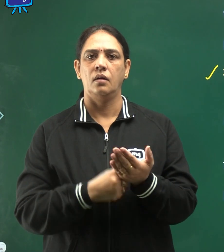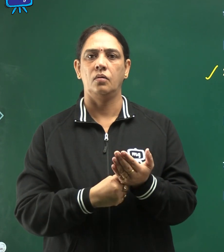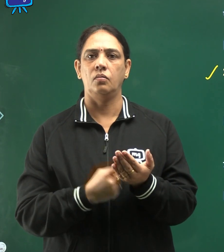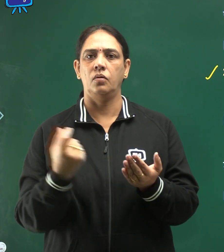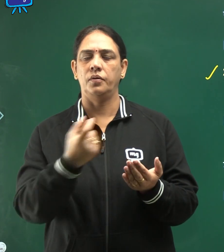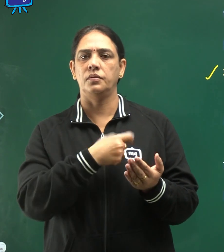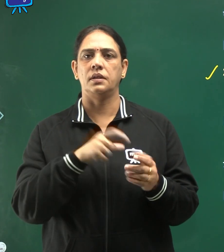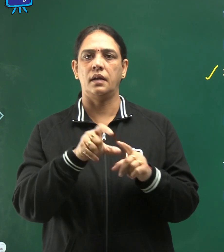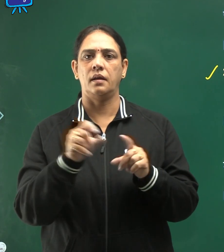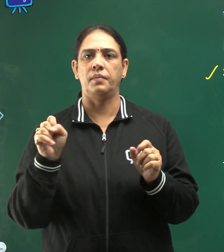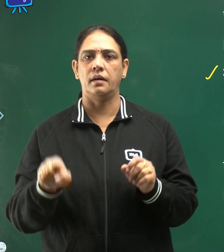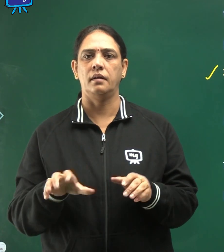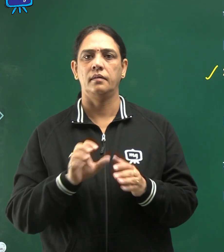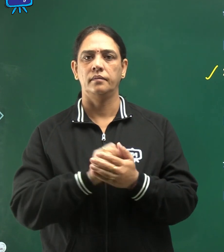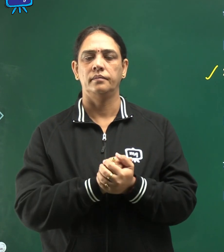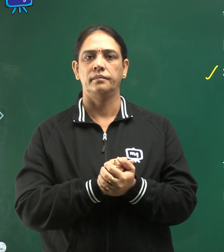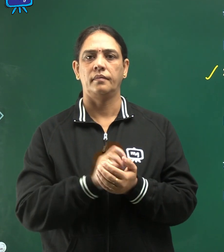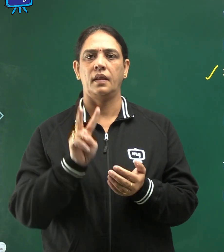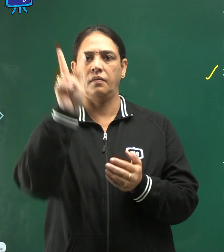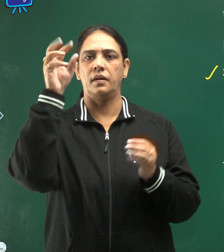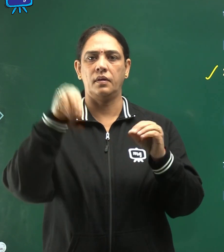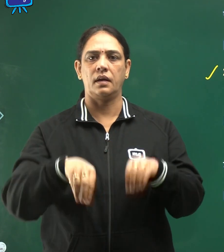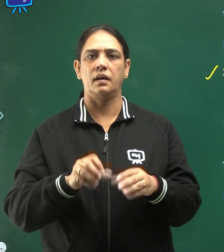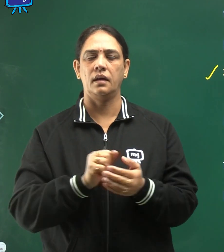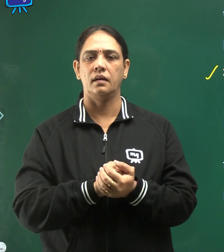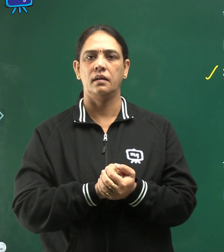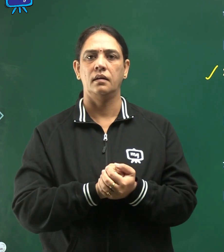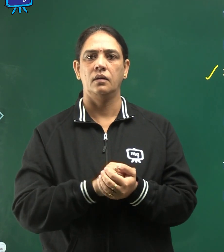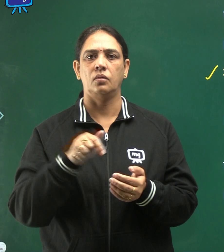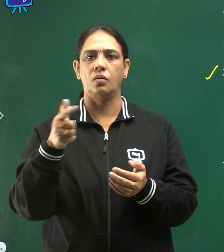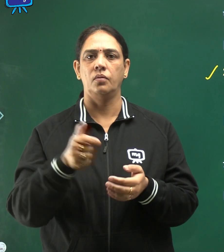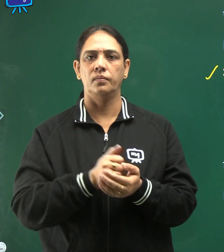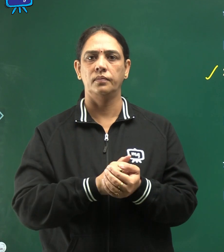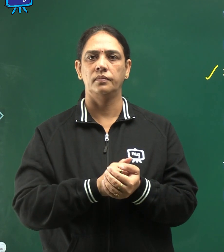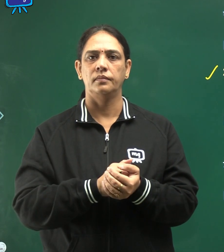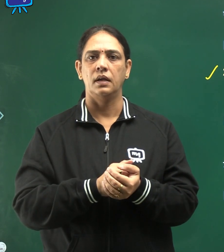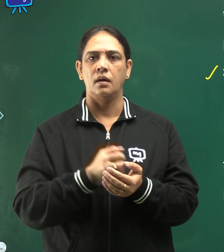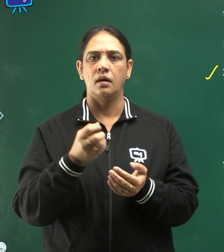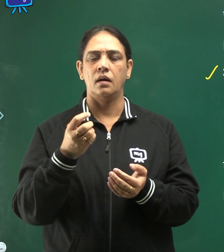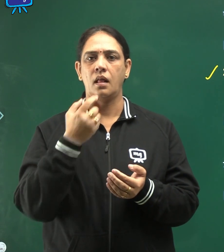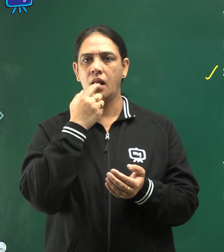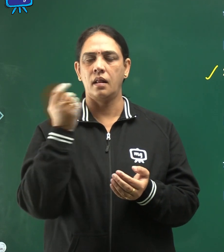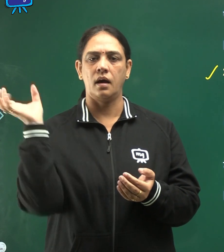फॉर्मूला यूज करेंगे, मान रखेंगे तो लाल गेंद